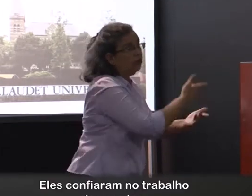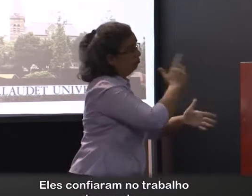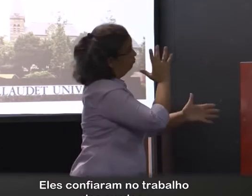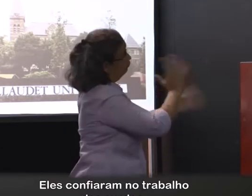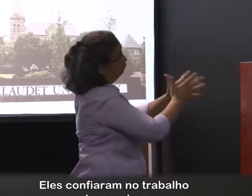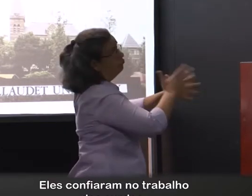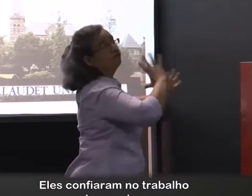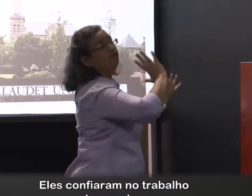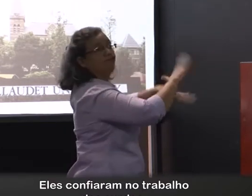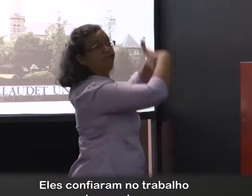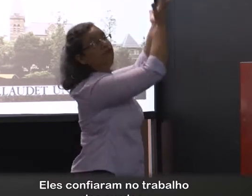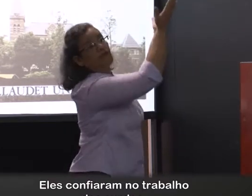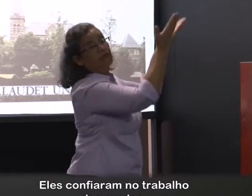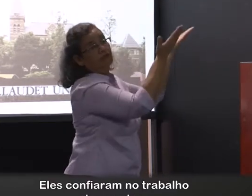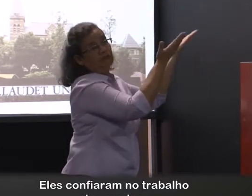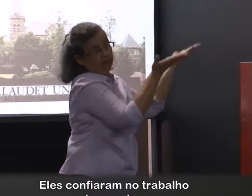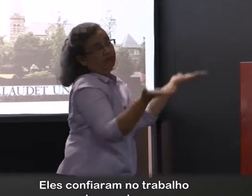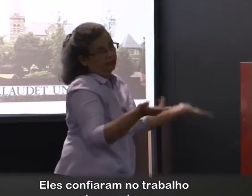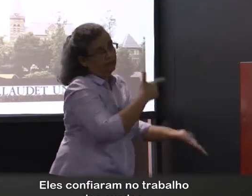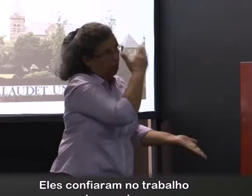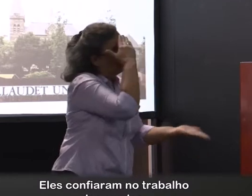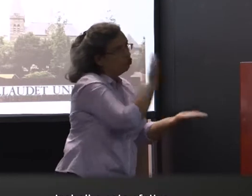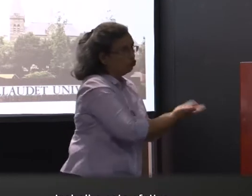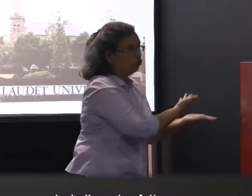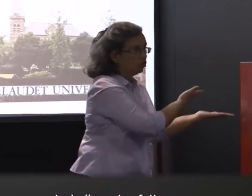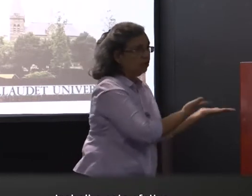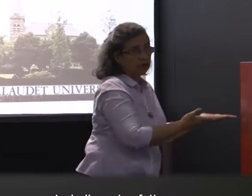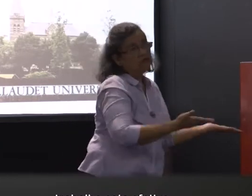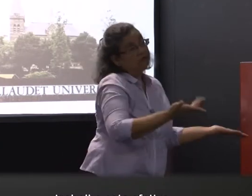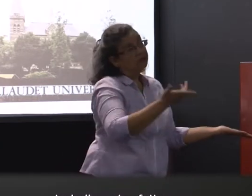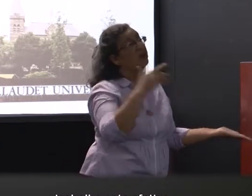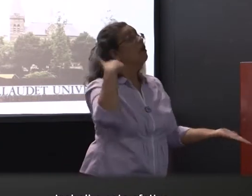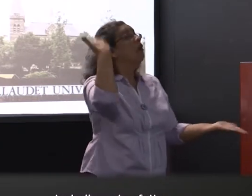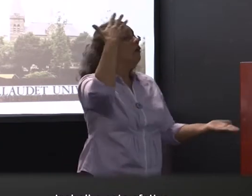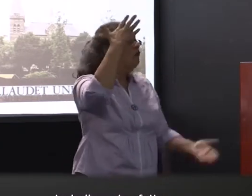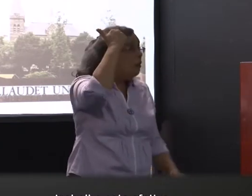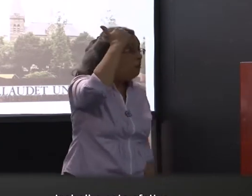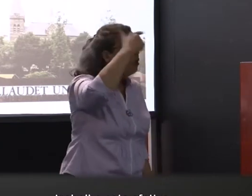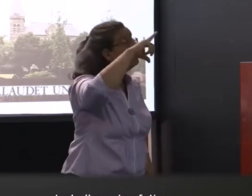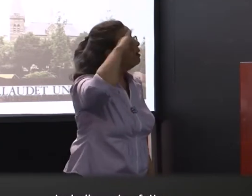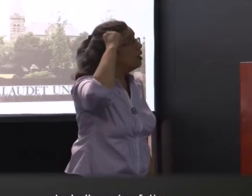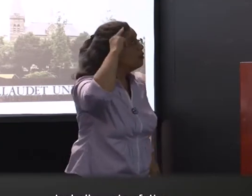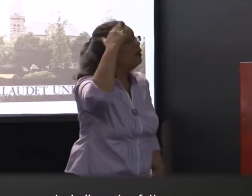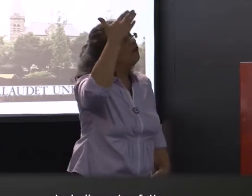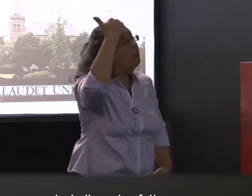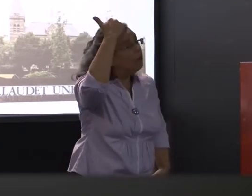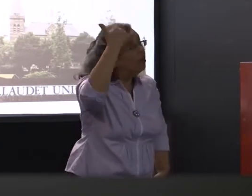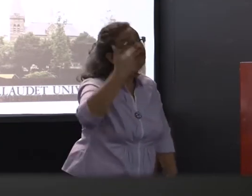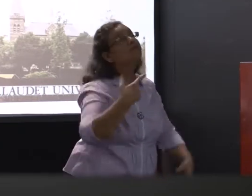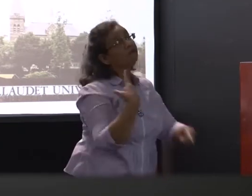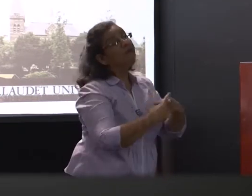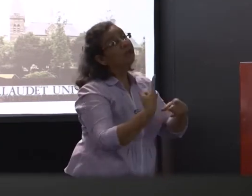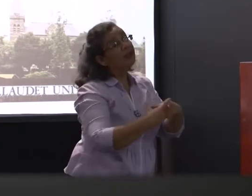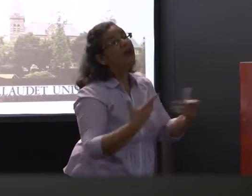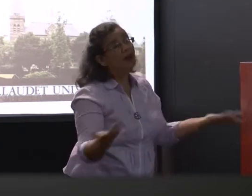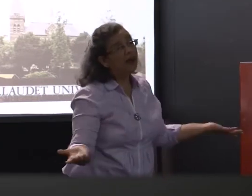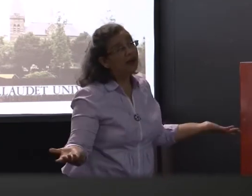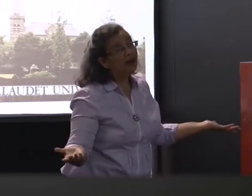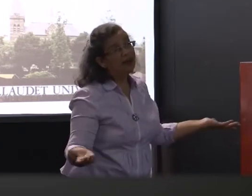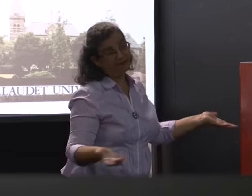Eles confiaram no trabalho dos surdos, no trabalho efetivo que era feito pelos surdos. E